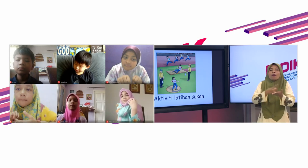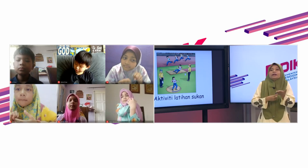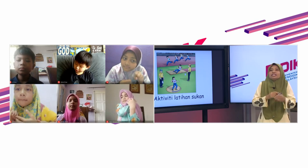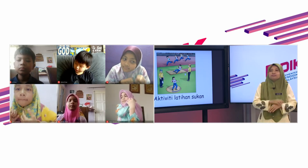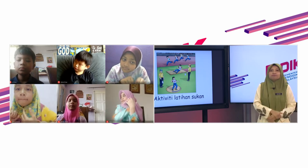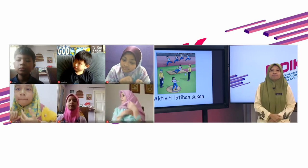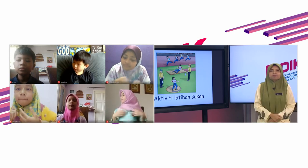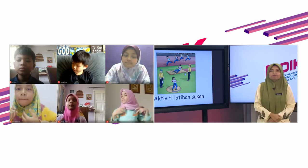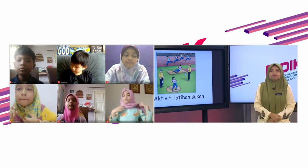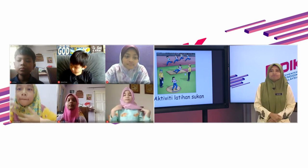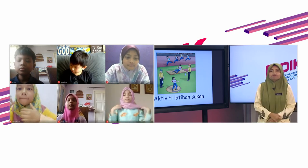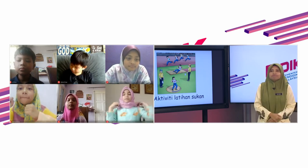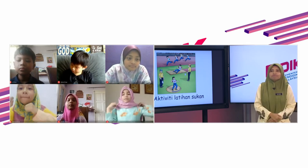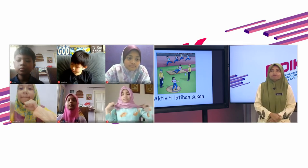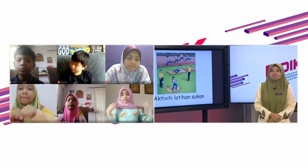Buat apa?